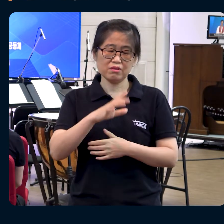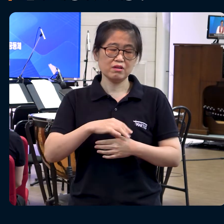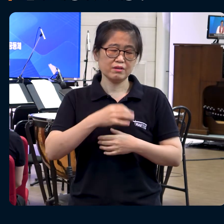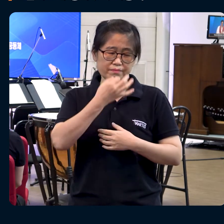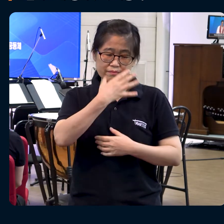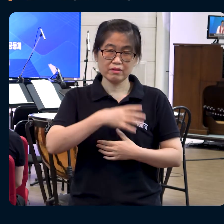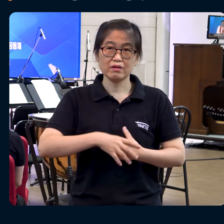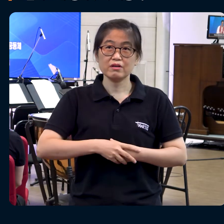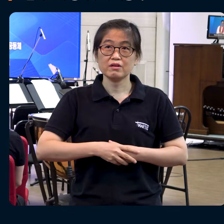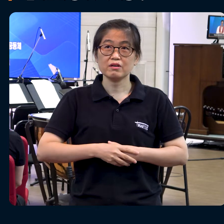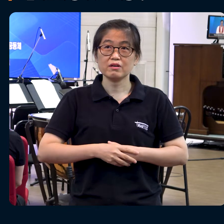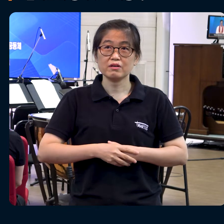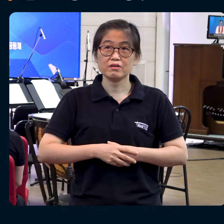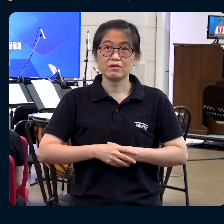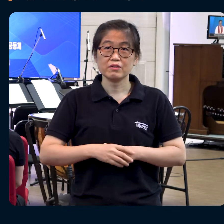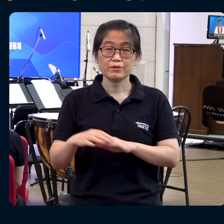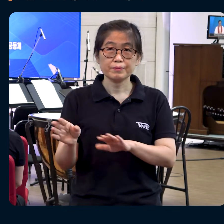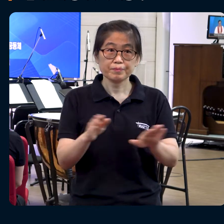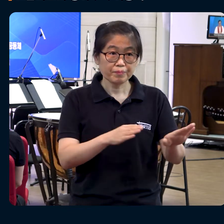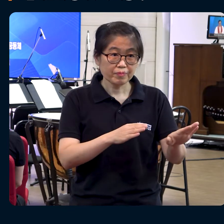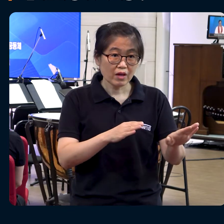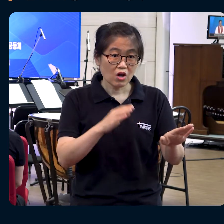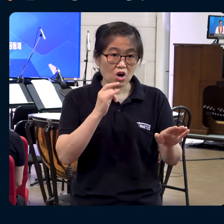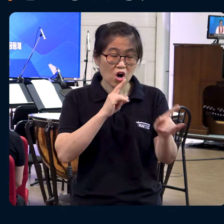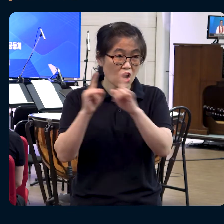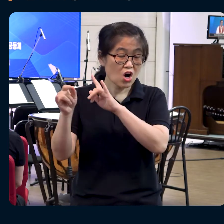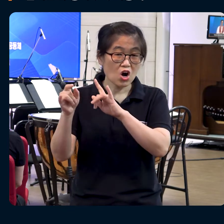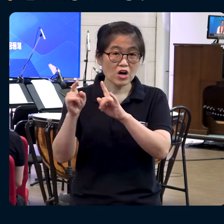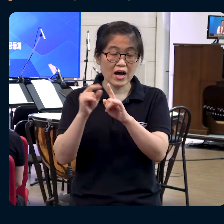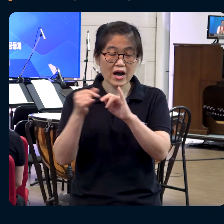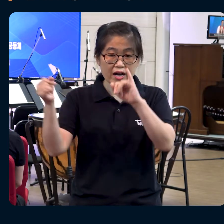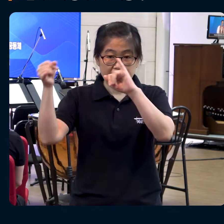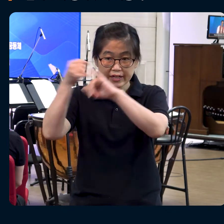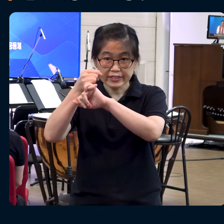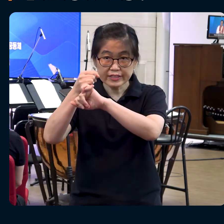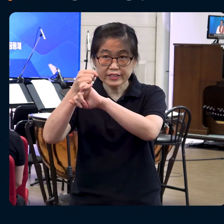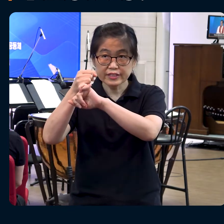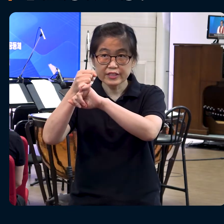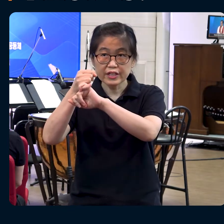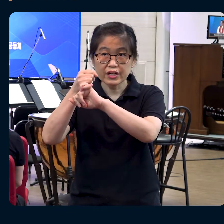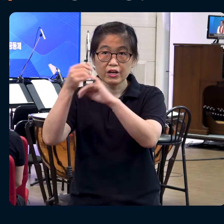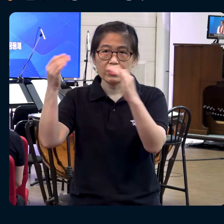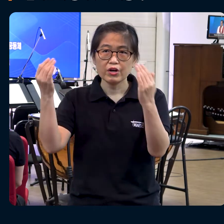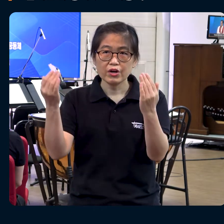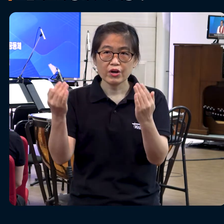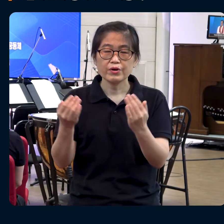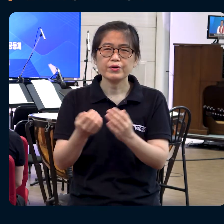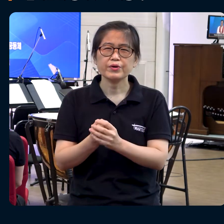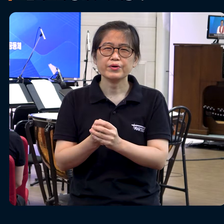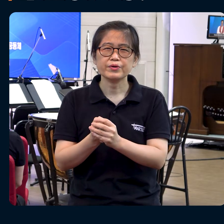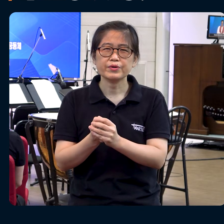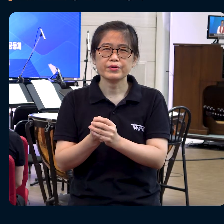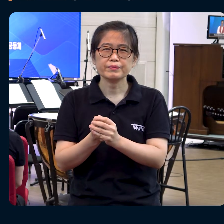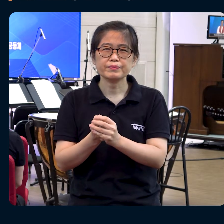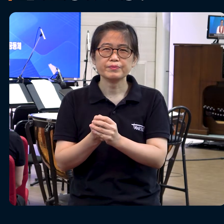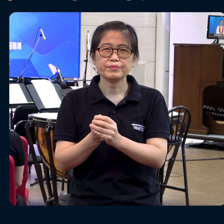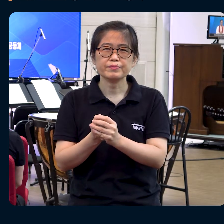거예요. 왜 어떻게 이렇게 말할 수 있느냐? 그것은요, 이 언약 갱신의 역사, 그게 무엇인지를 보면